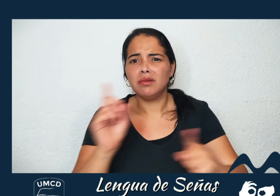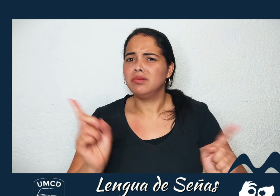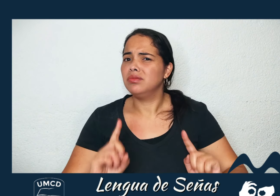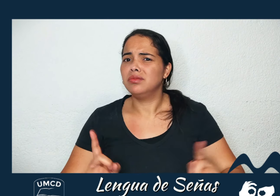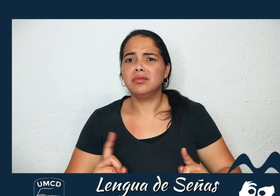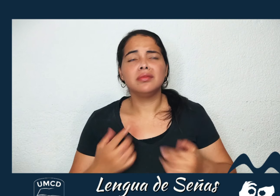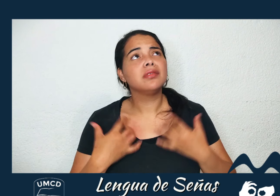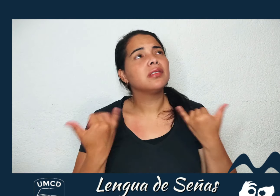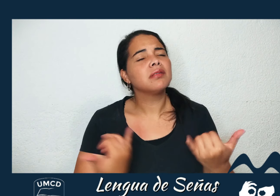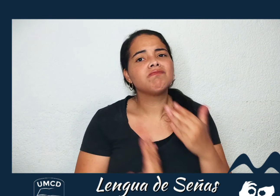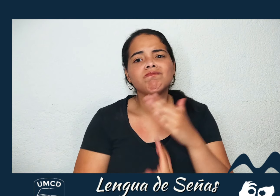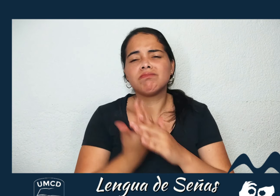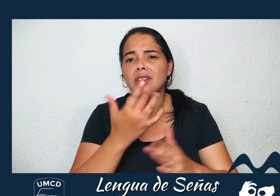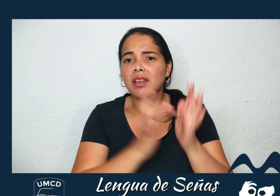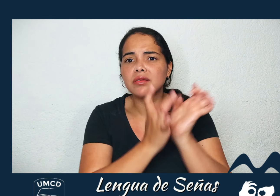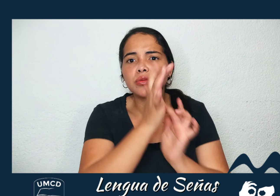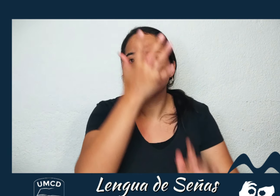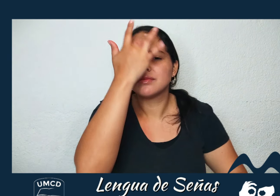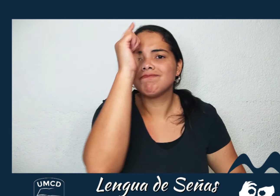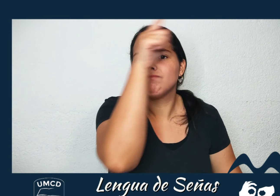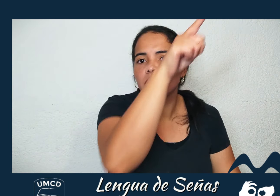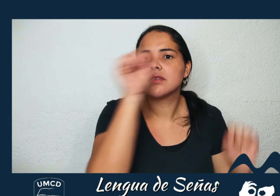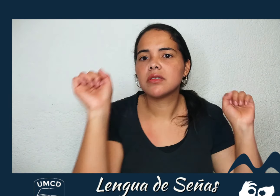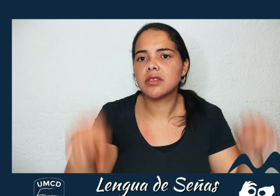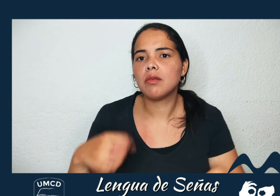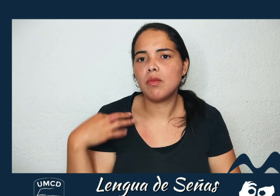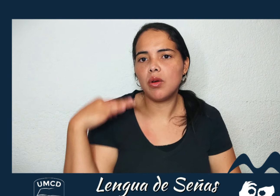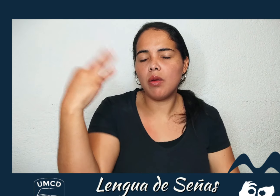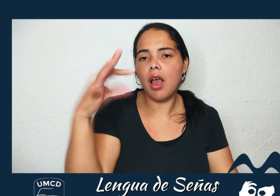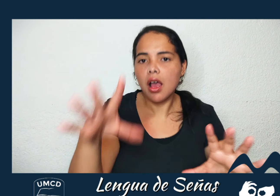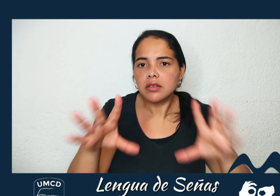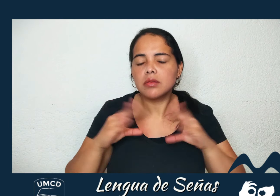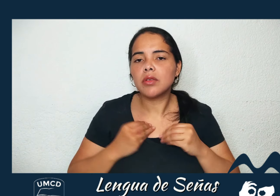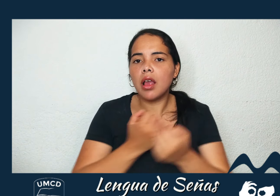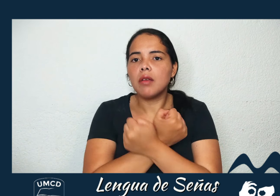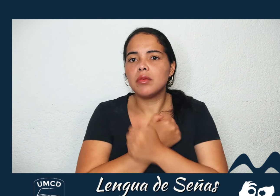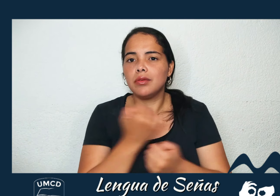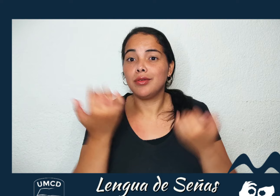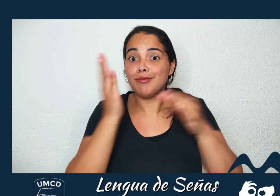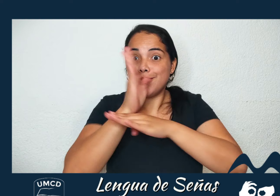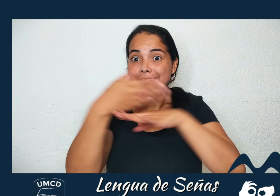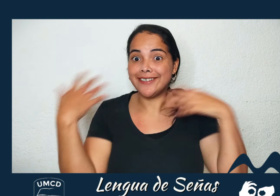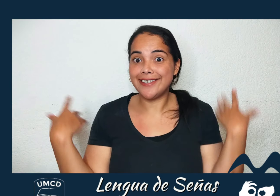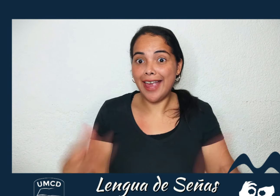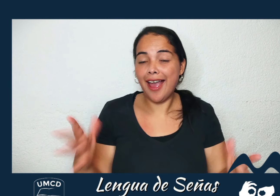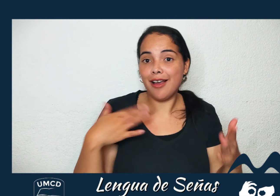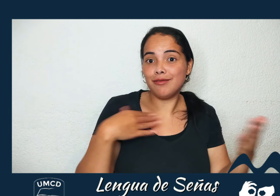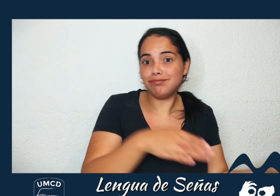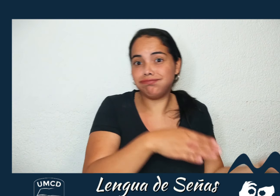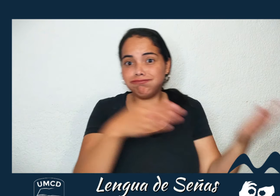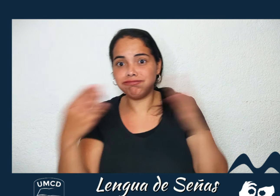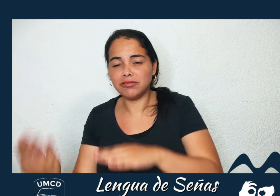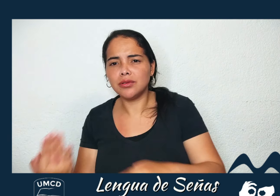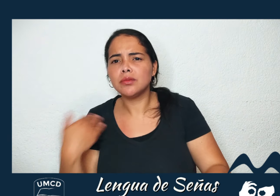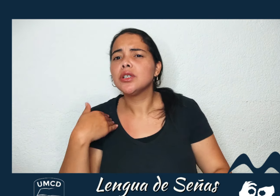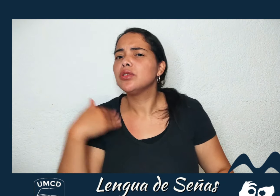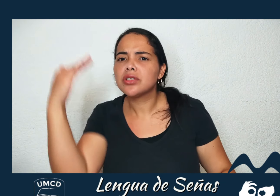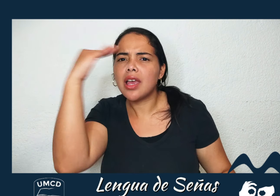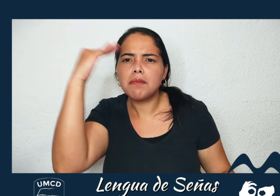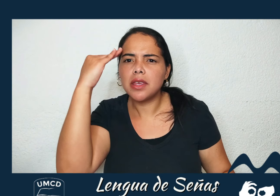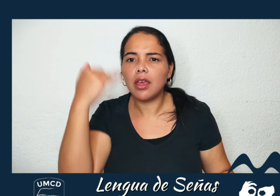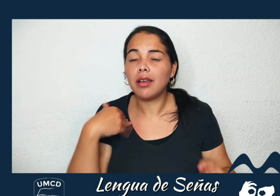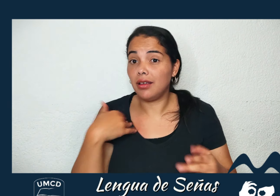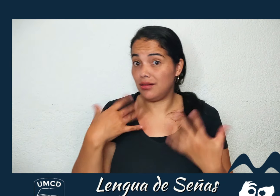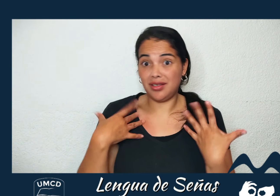Cristo lo hizo. Y como nos dice en Isaías, a causa de eso él quedó satisfecho porque él sabía que lo que